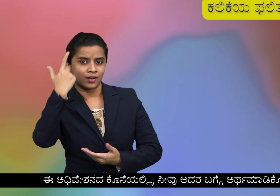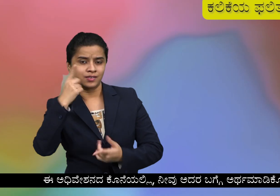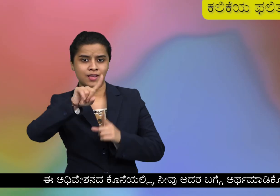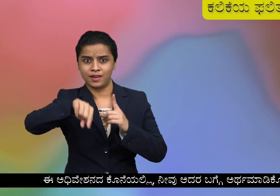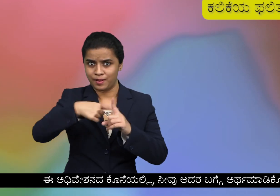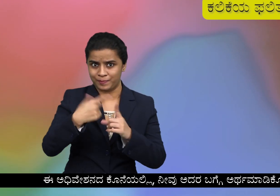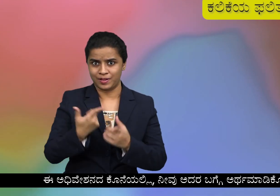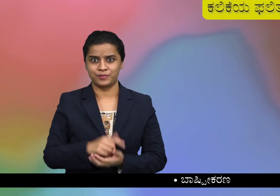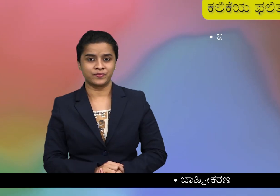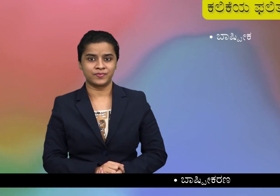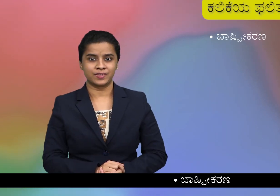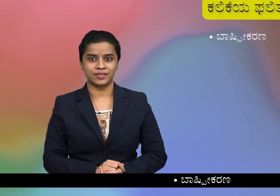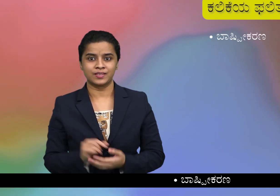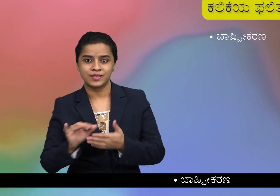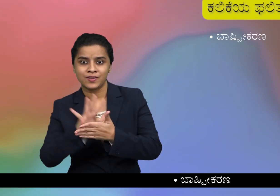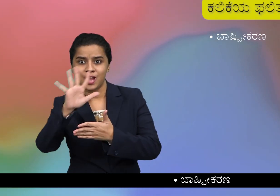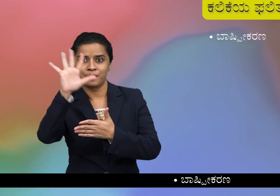ಸಾಧ್ಯವಾಗುತ್ತದೆ. ಬಾಷ್ಪೀಕರಣ,